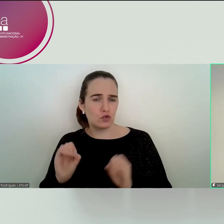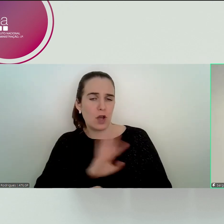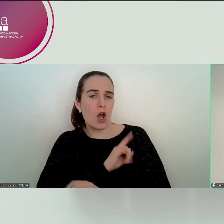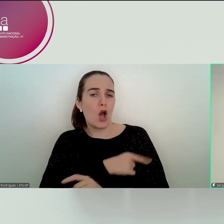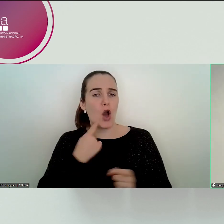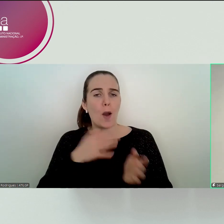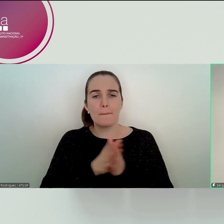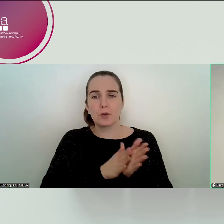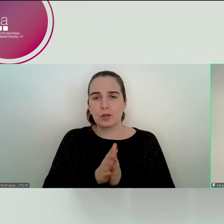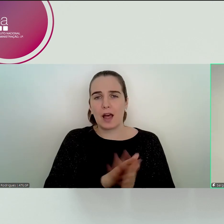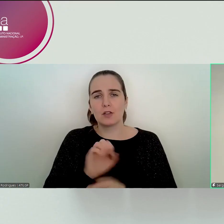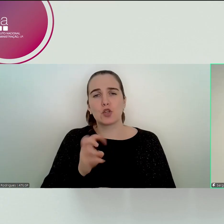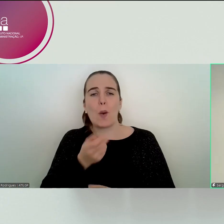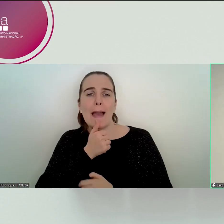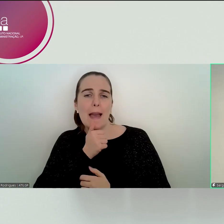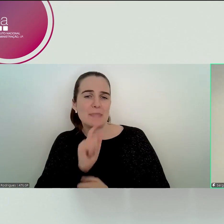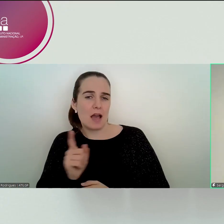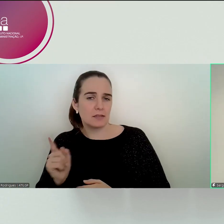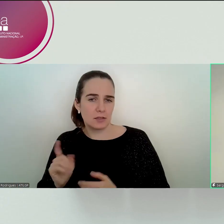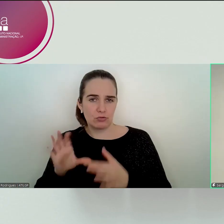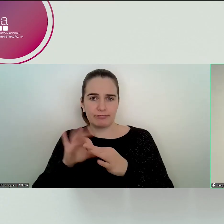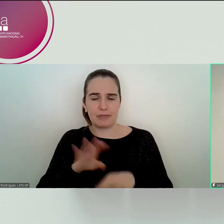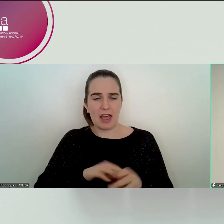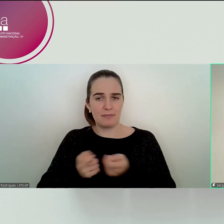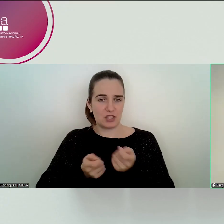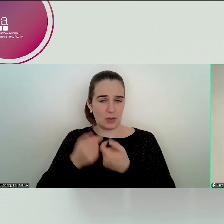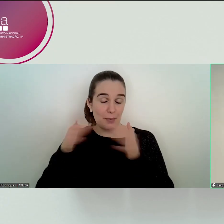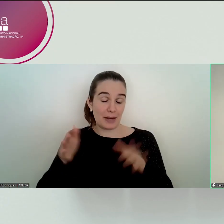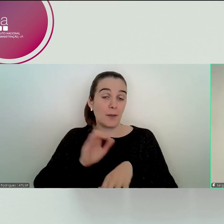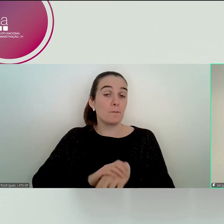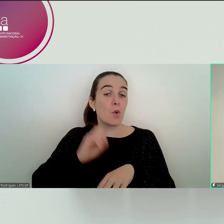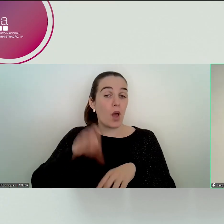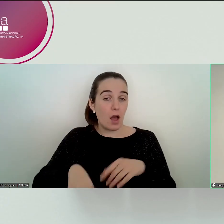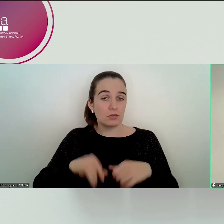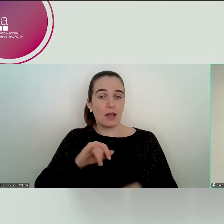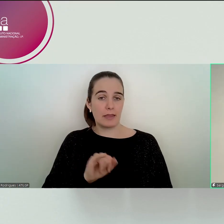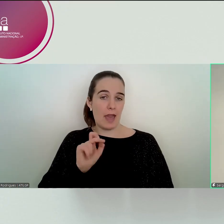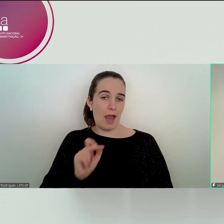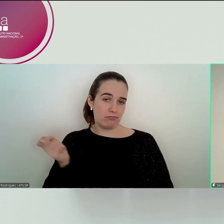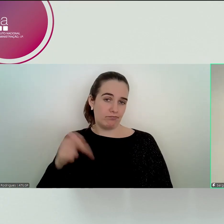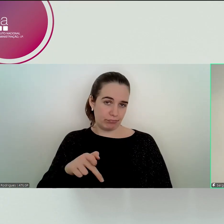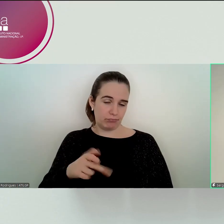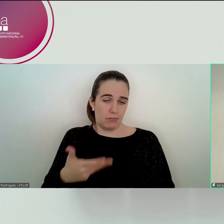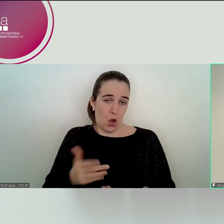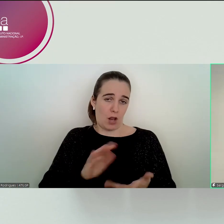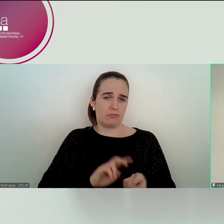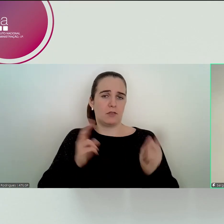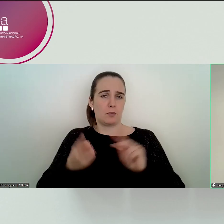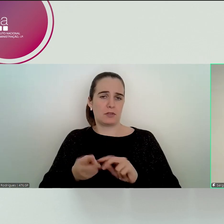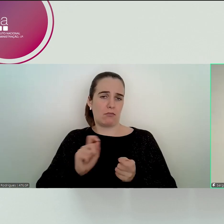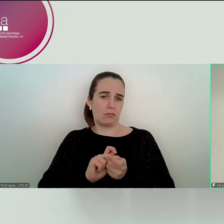principais ameaças que se colocam à administração aberta, fruto desta transformação tecnológica a que estamos a